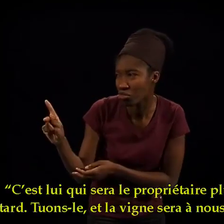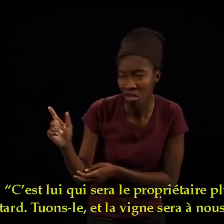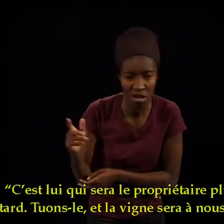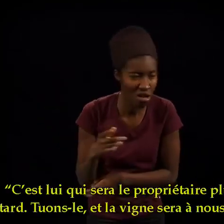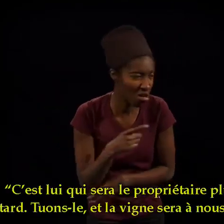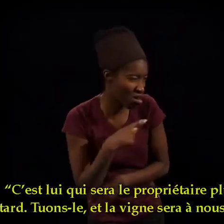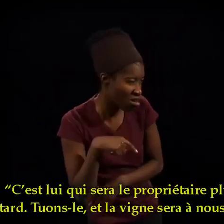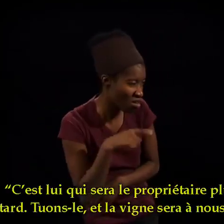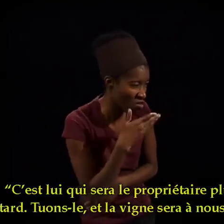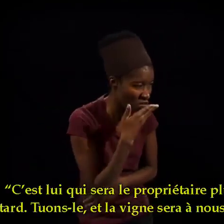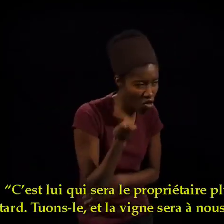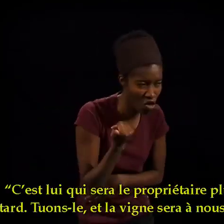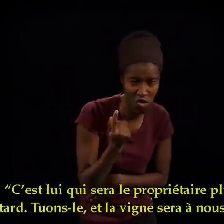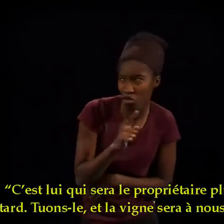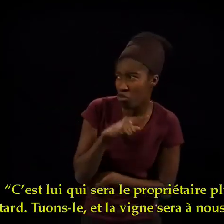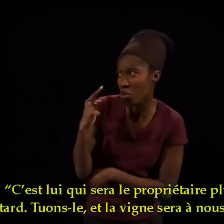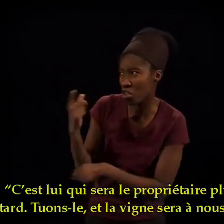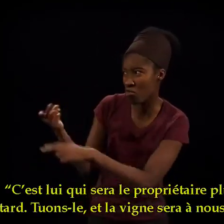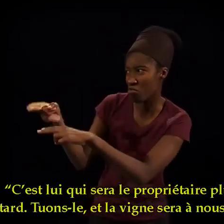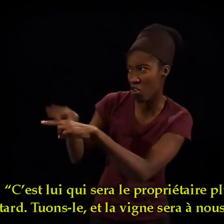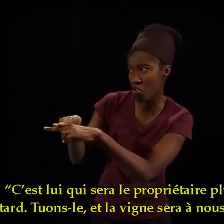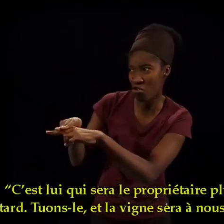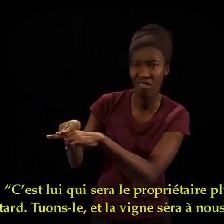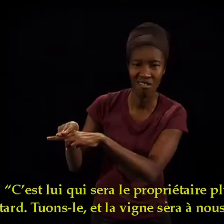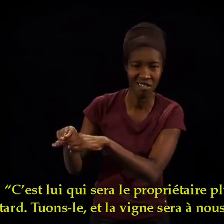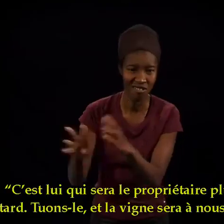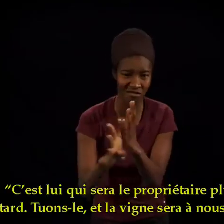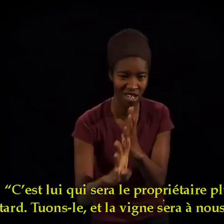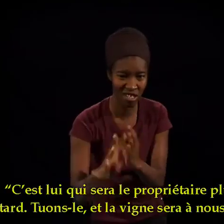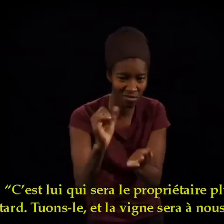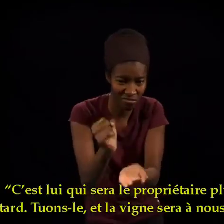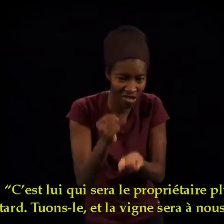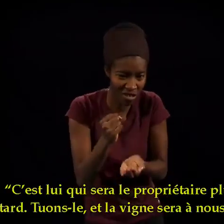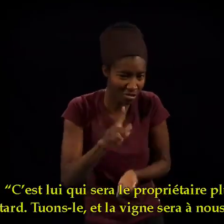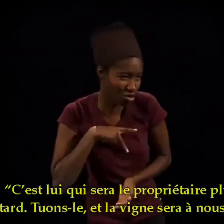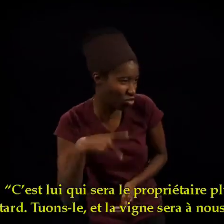tard. Tuons-le, et la vigne sera à nous.